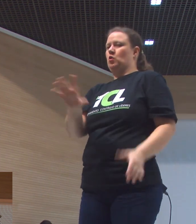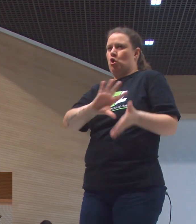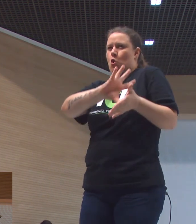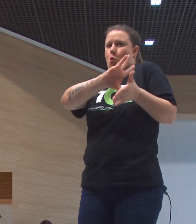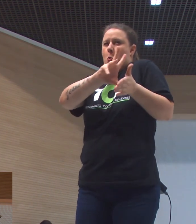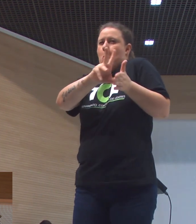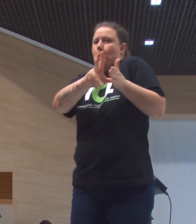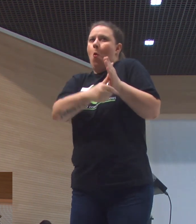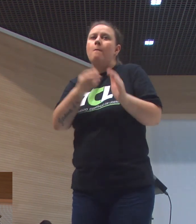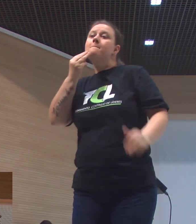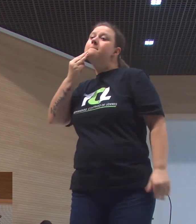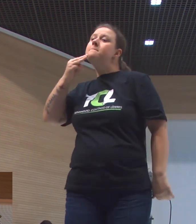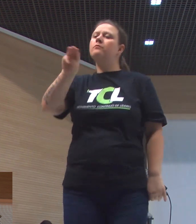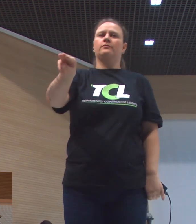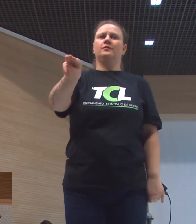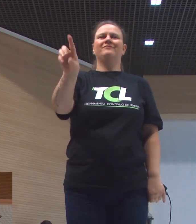ele também é.